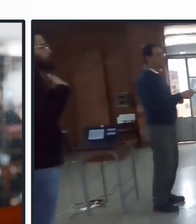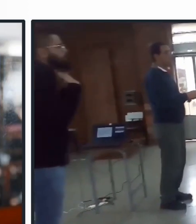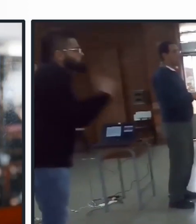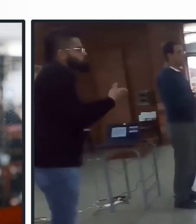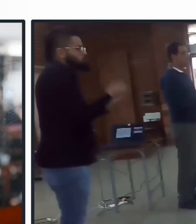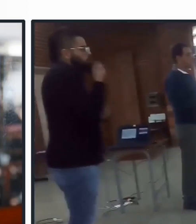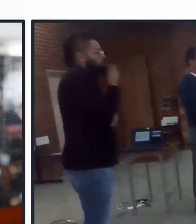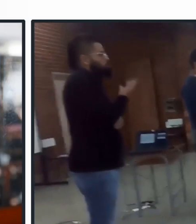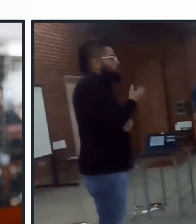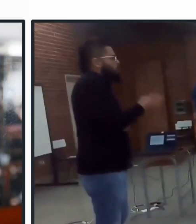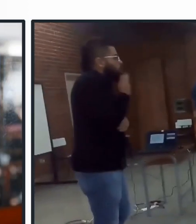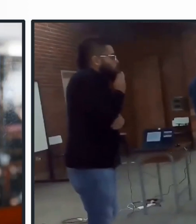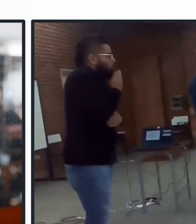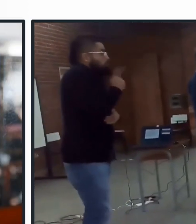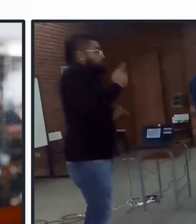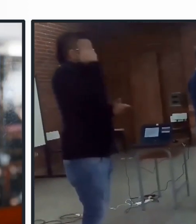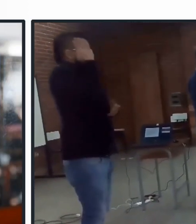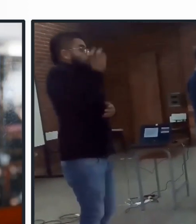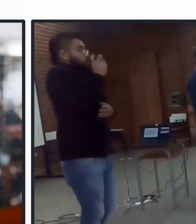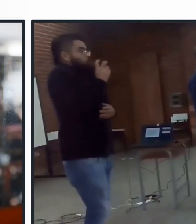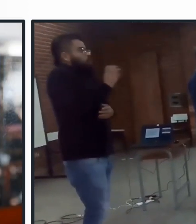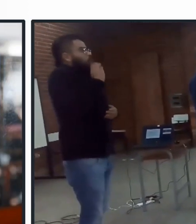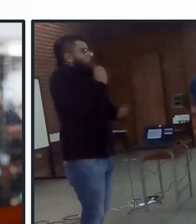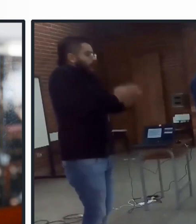Claro. Lo que pasa es que cuando uno